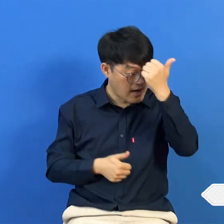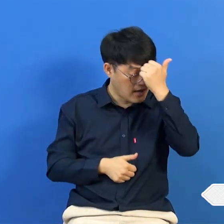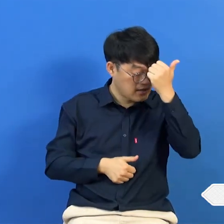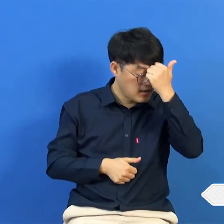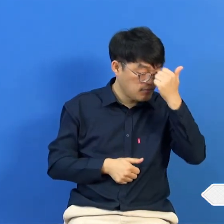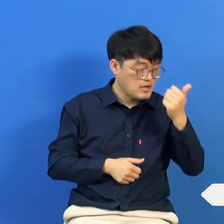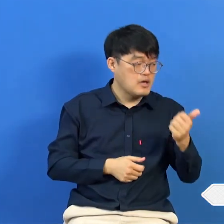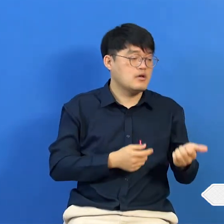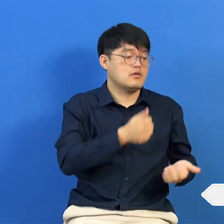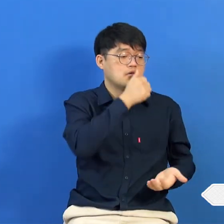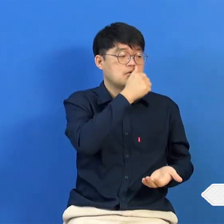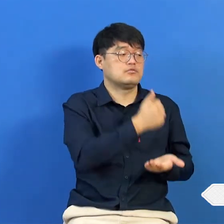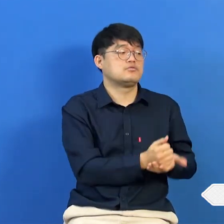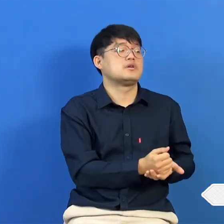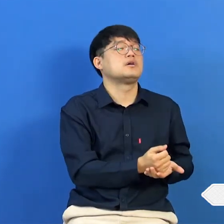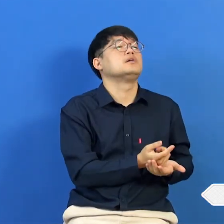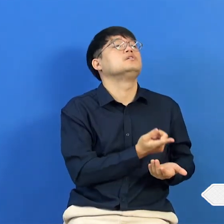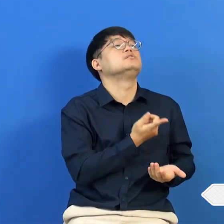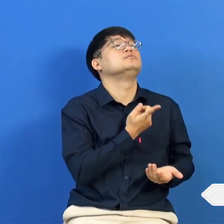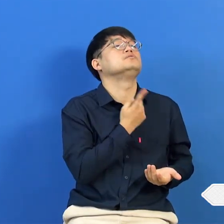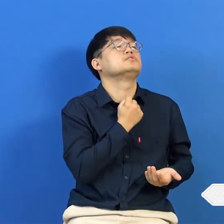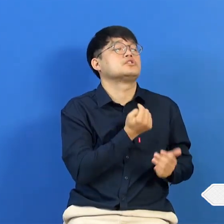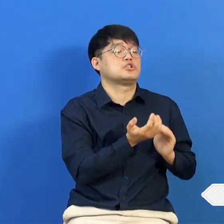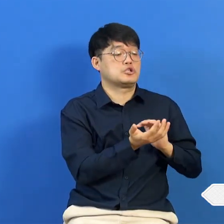이전으로 돌아가는 것이 구원입니까?